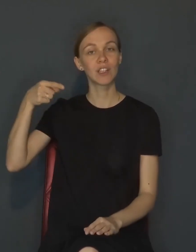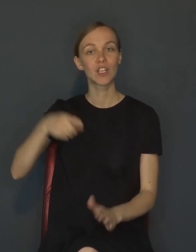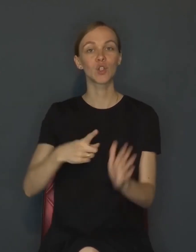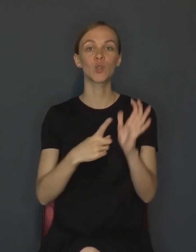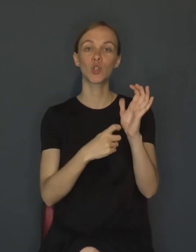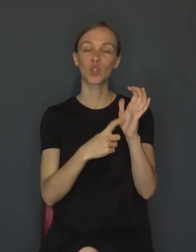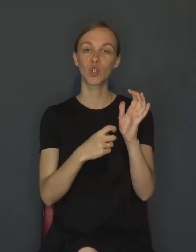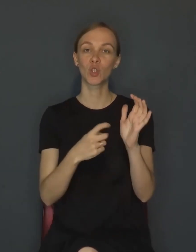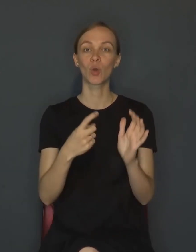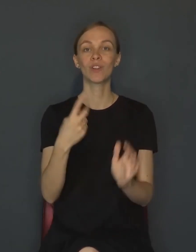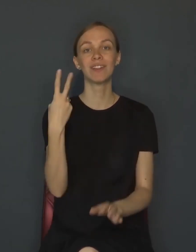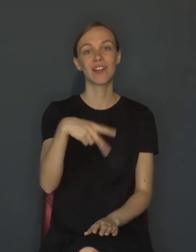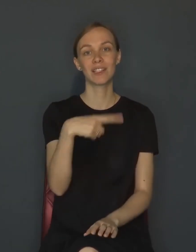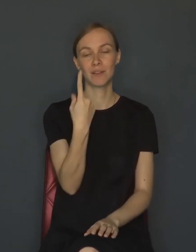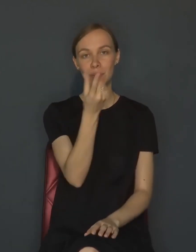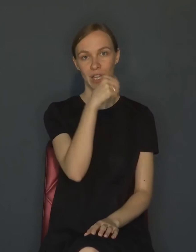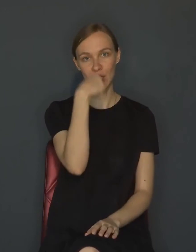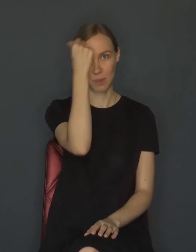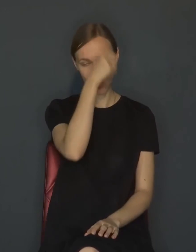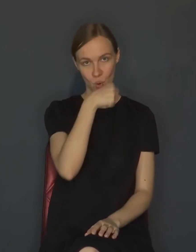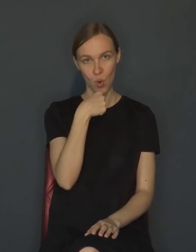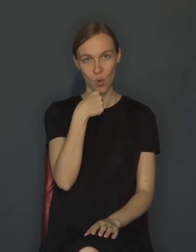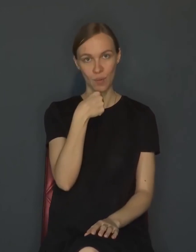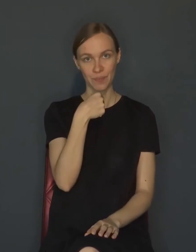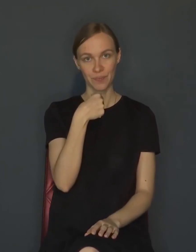1621 роком. Гармати московські,